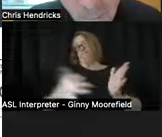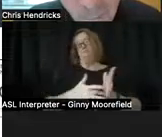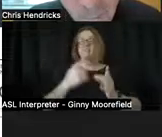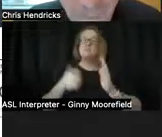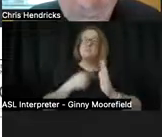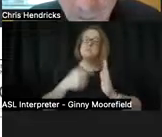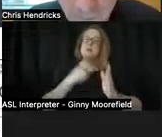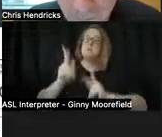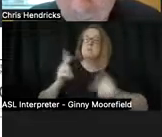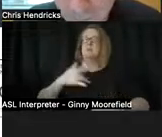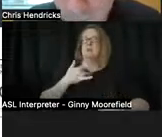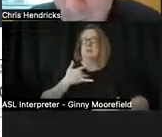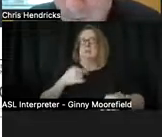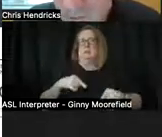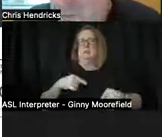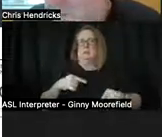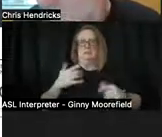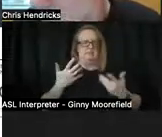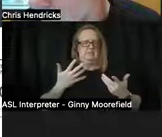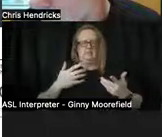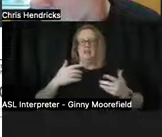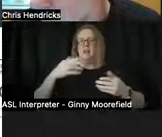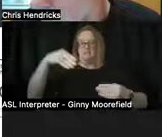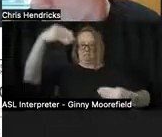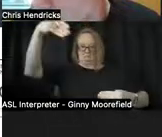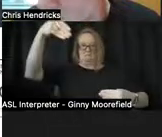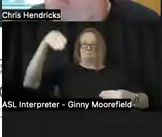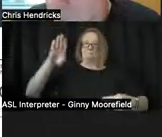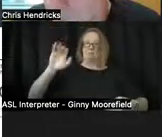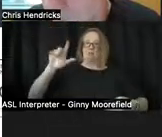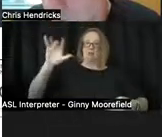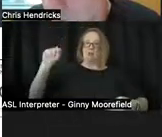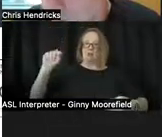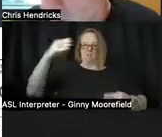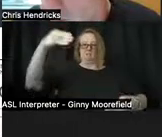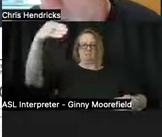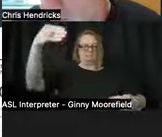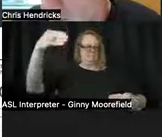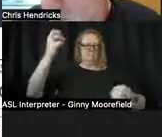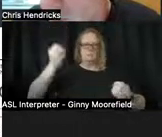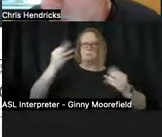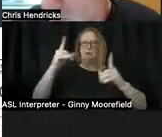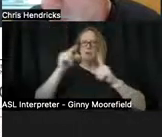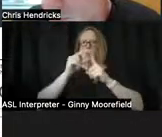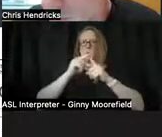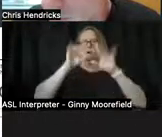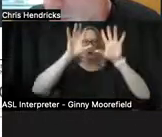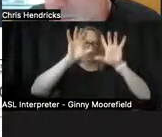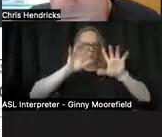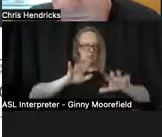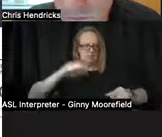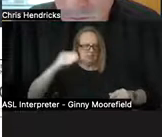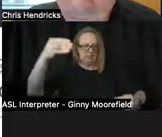puede ser un proceso muy intimidante para muchas personas y además hay mucho trabajo de hacer con la papeleta de votación muchos pasos